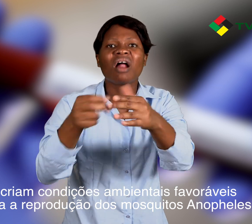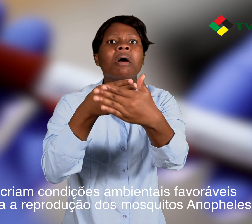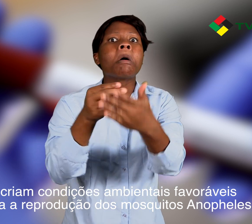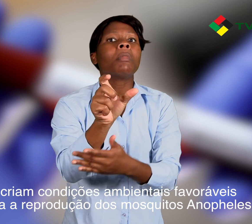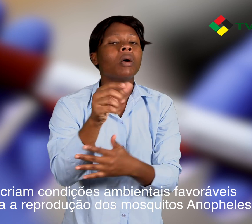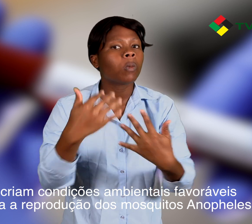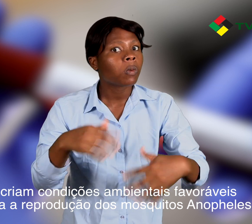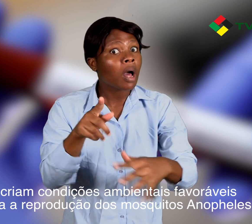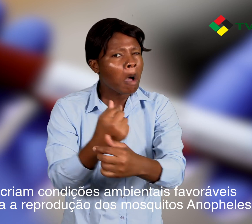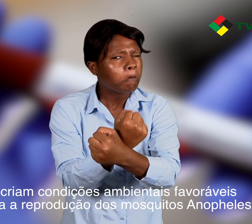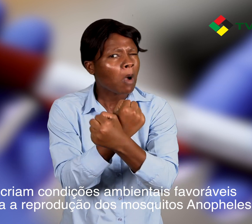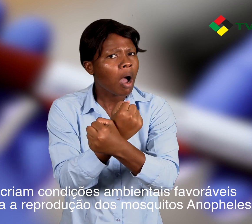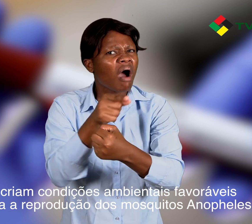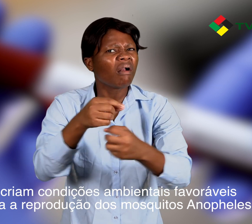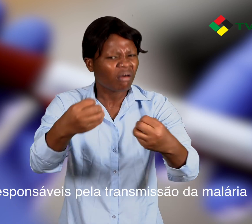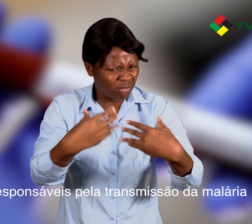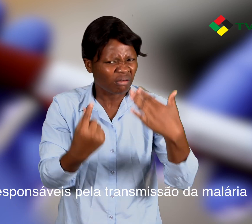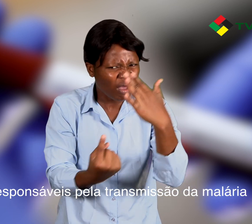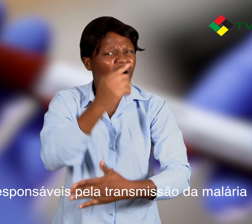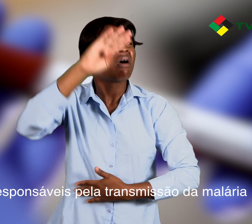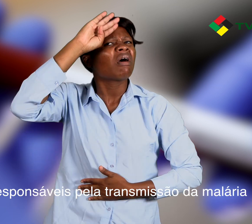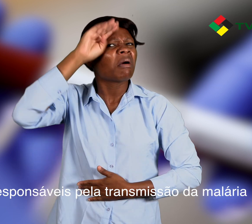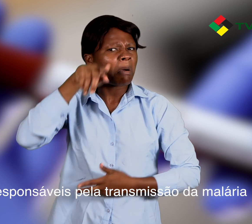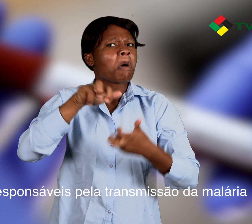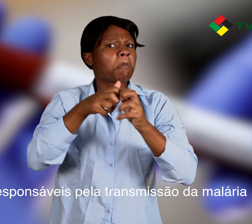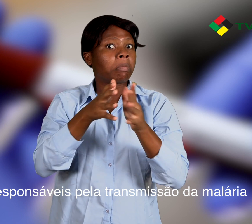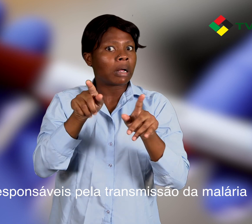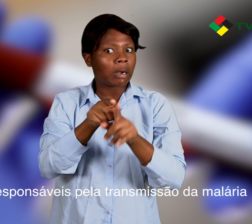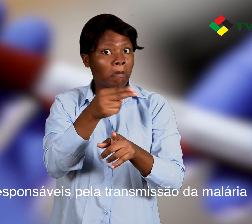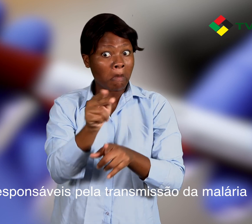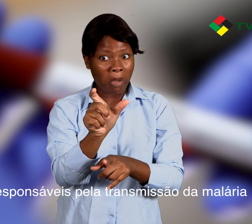reprodução dos mosquitos anófolis responsáveis pela transmissão da malária.